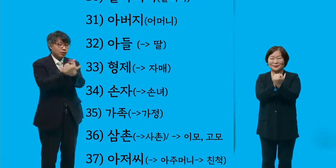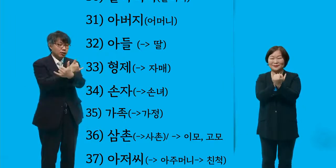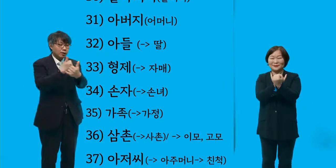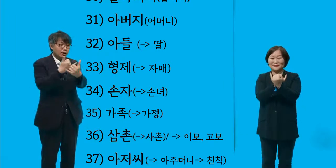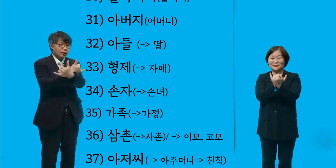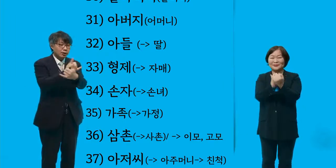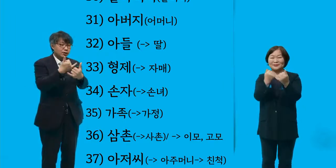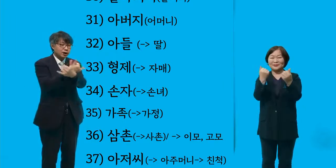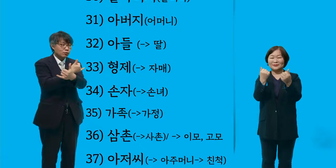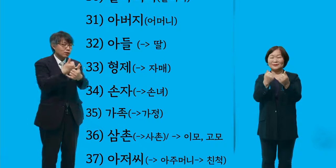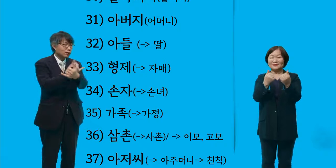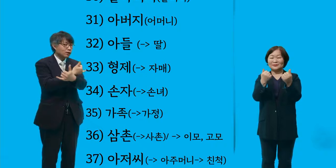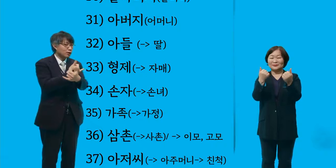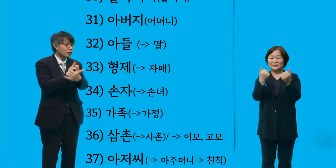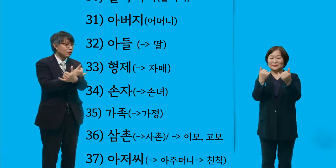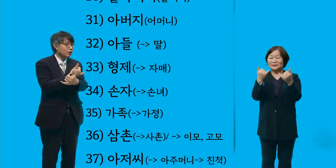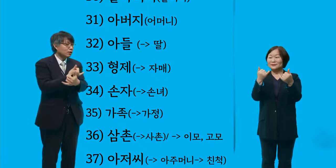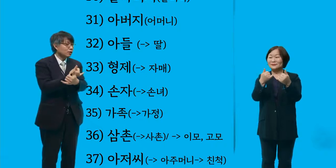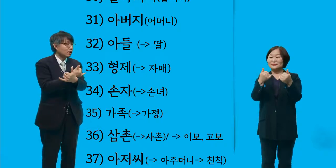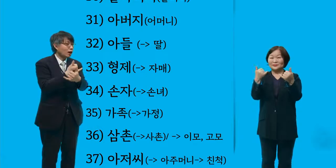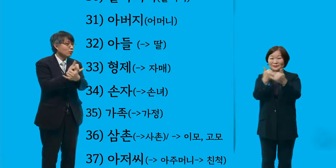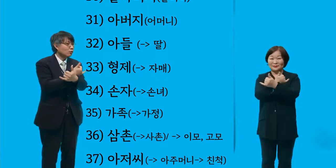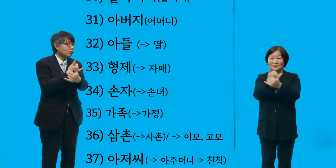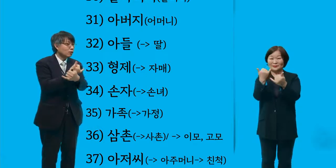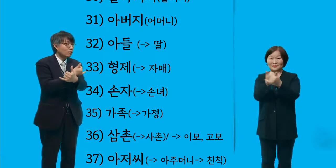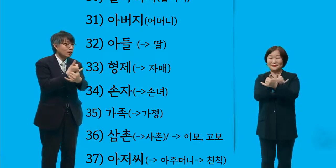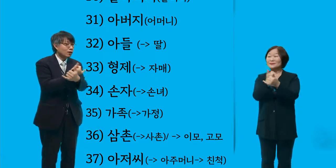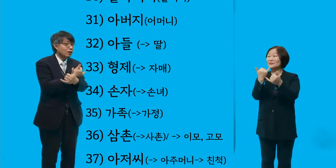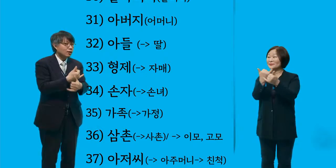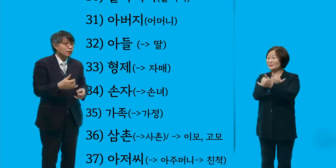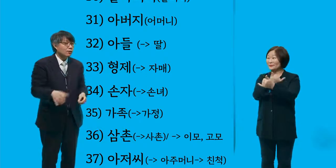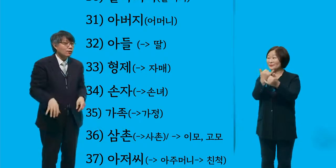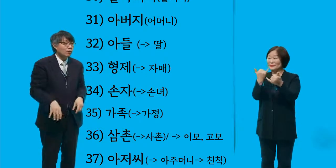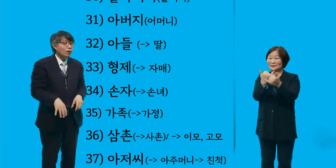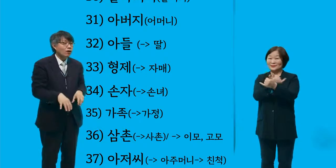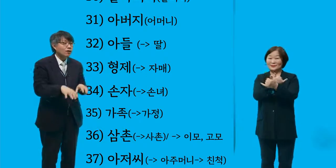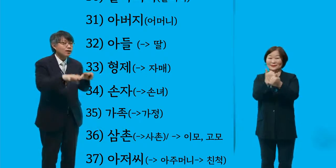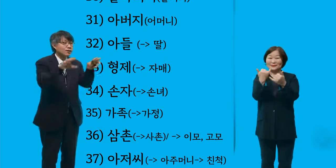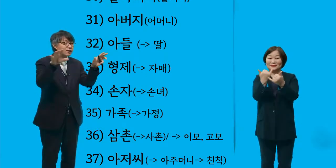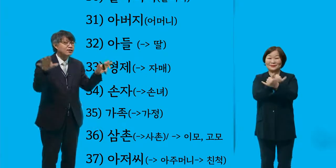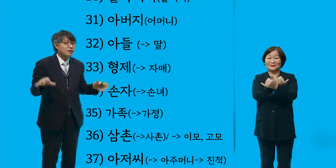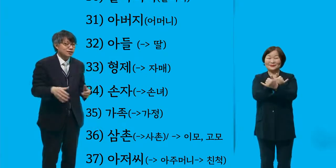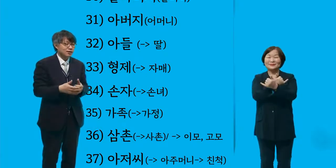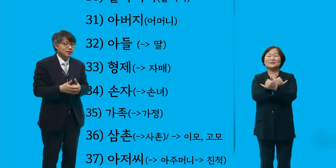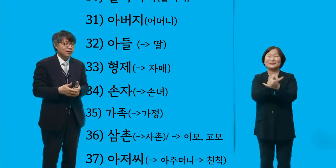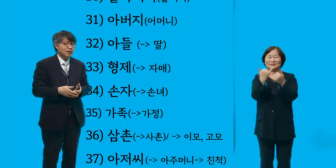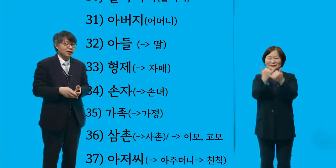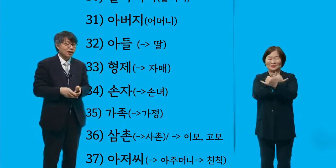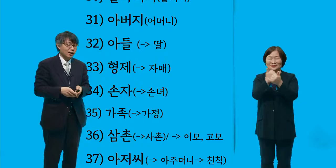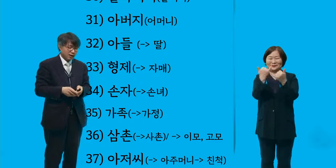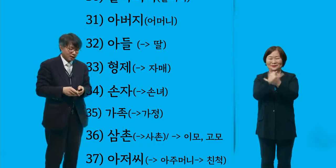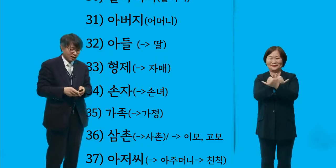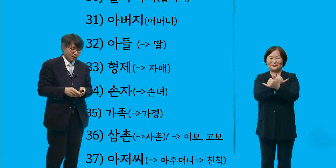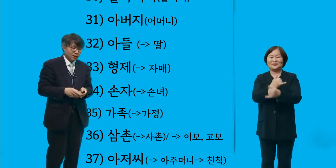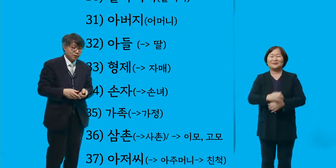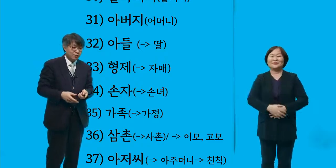이렇게 하면 아저씨, 아주머니 이렇게 하면 제가 알고 있는 뭐 이렇게 원근각체인 친척들 이렇게 다 이렇게 생각하실 수